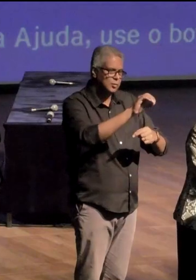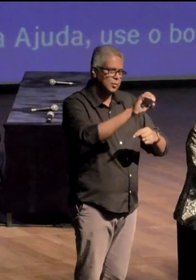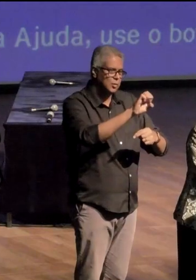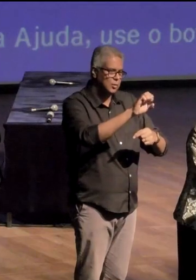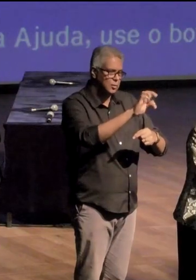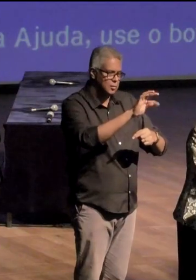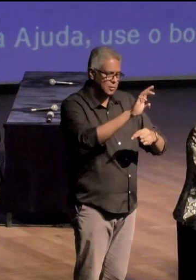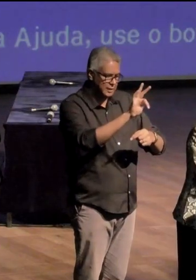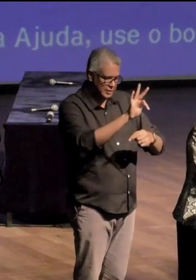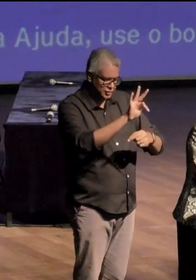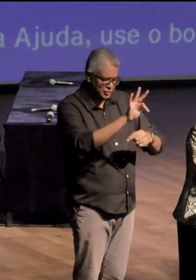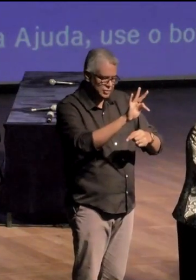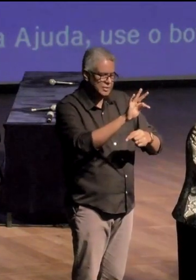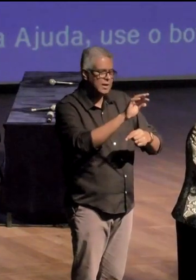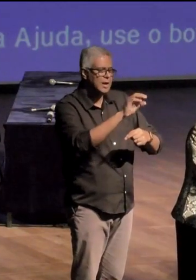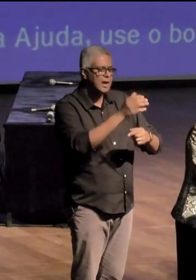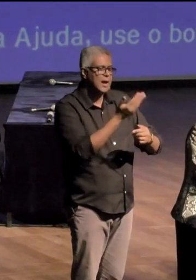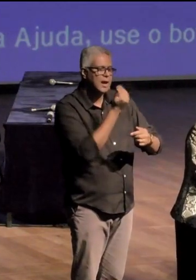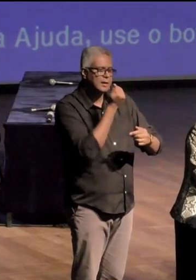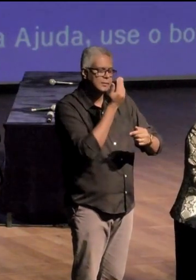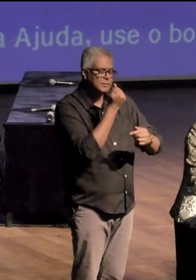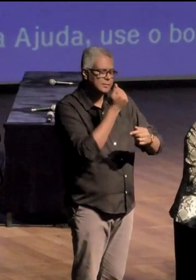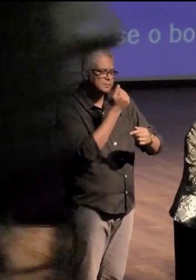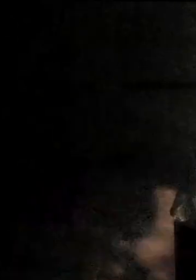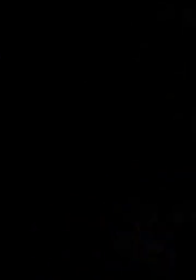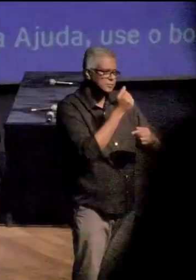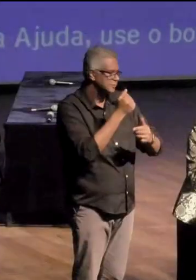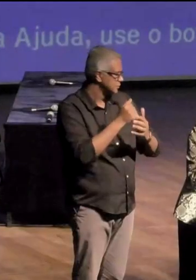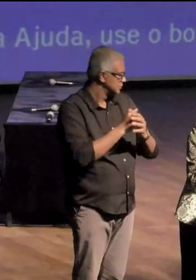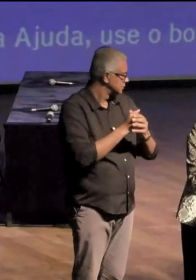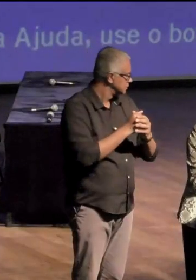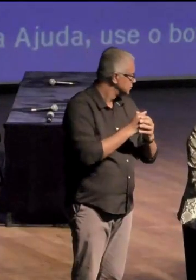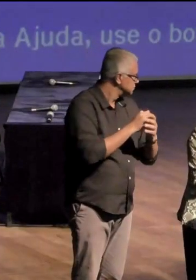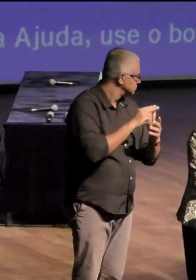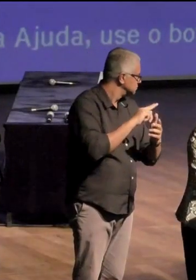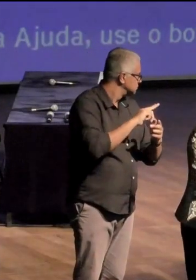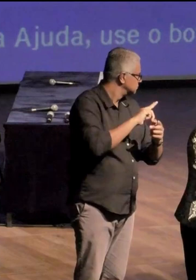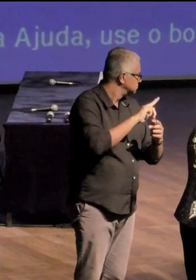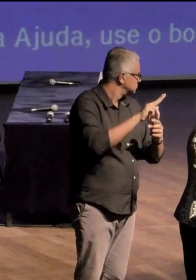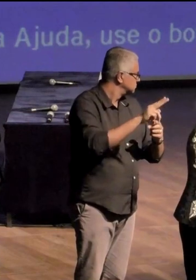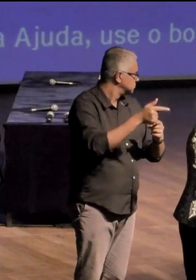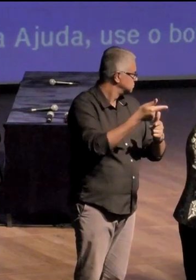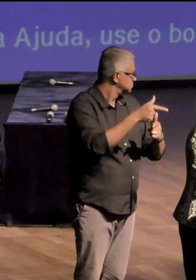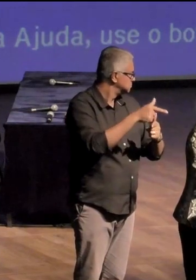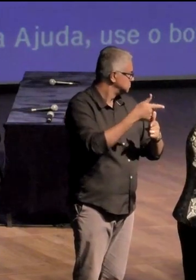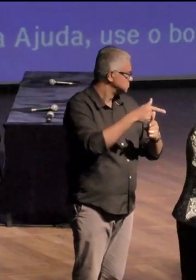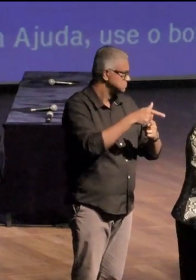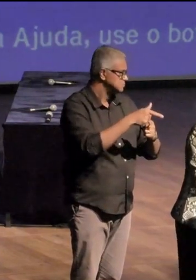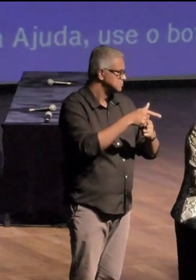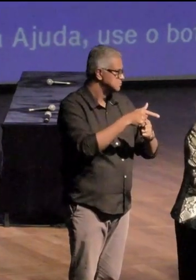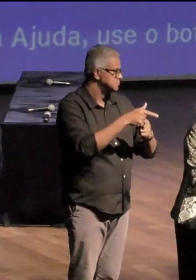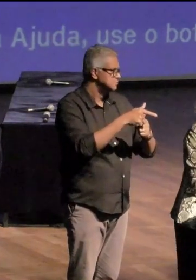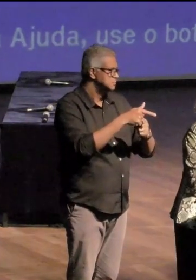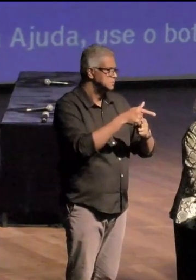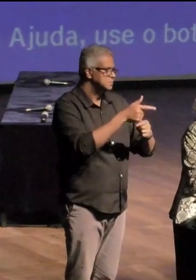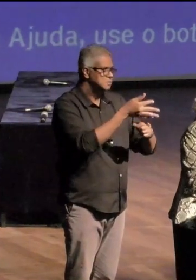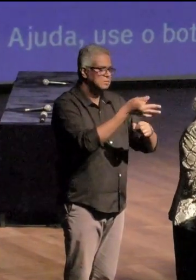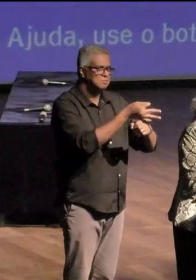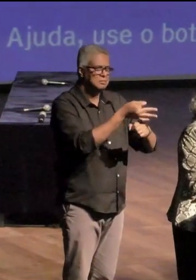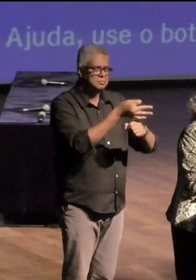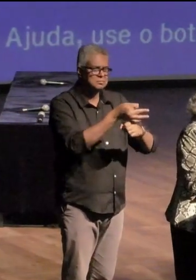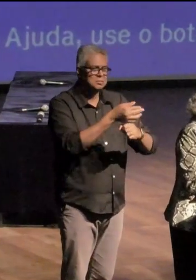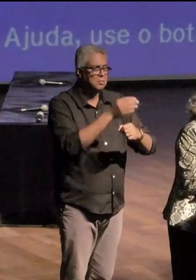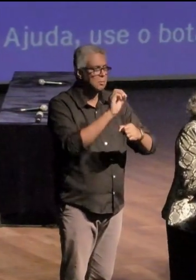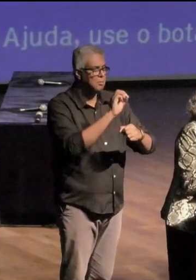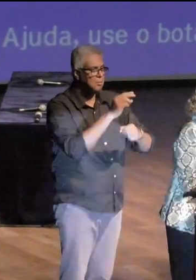Camargo DDD 1194 no início do telefone dou-lhe uma dou-lhe